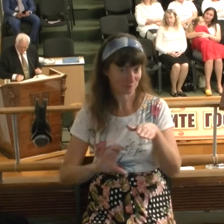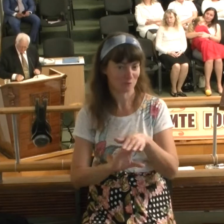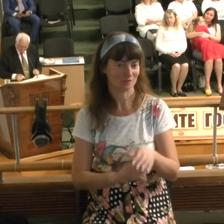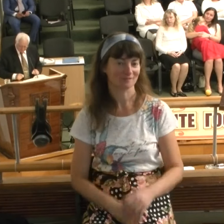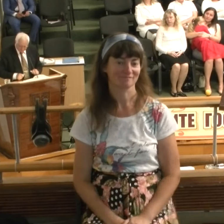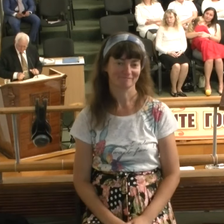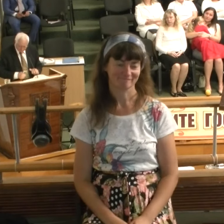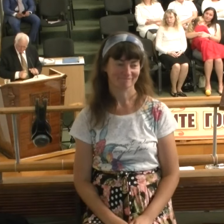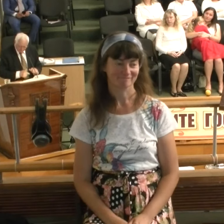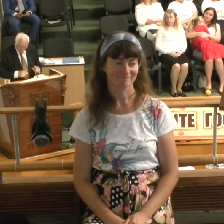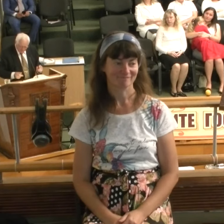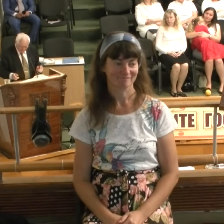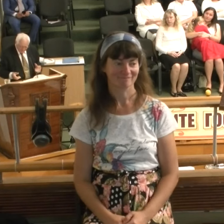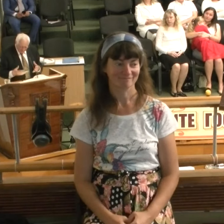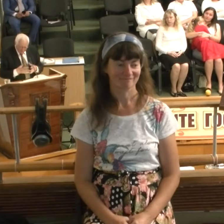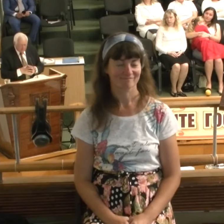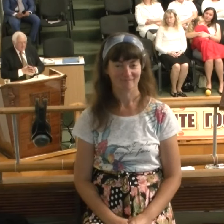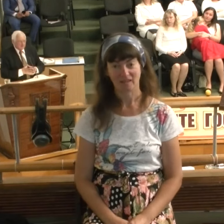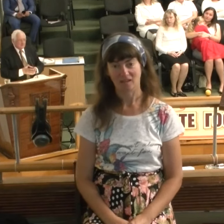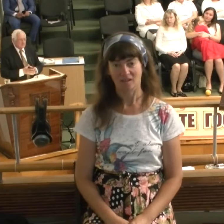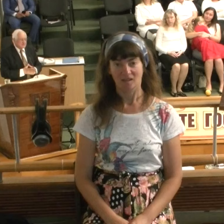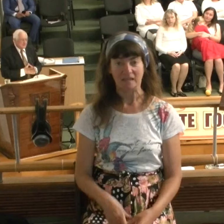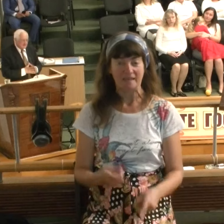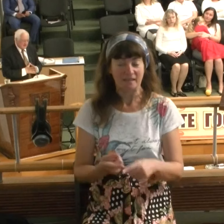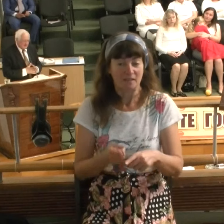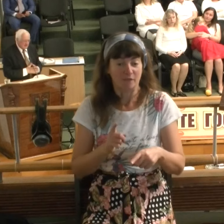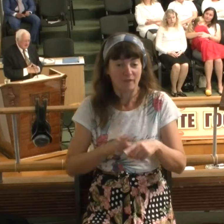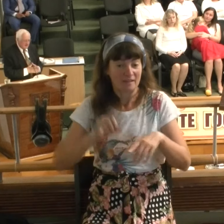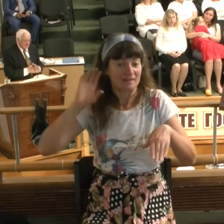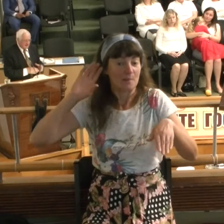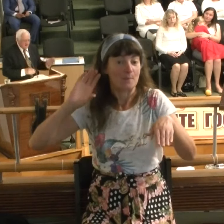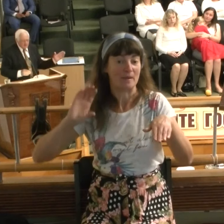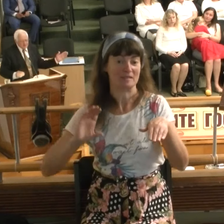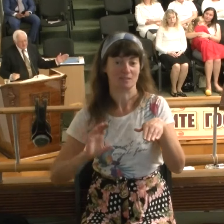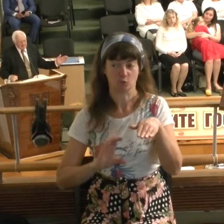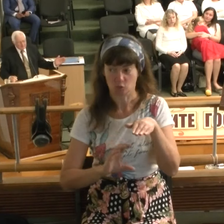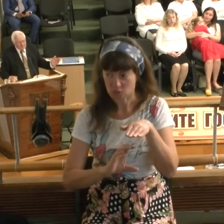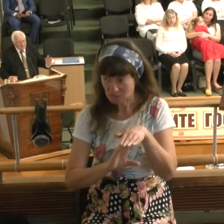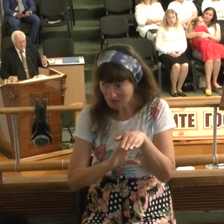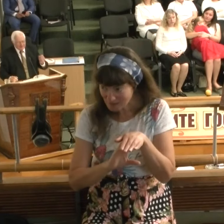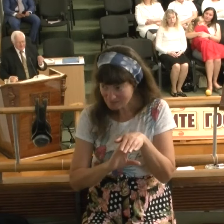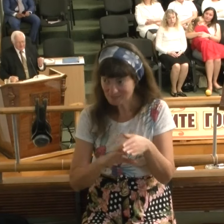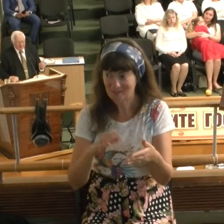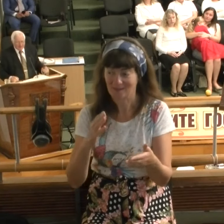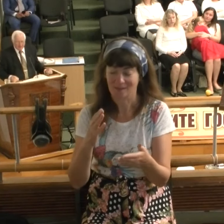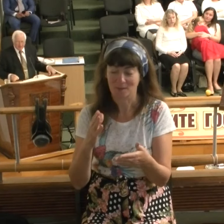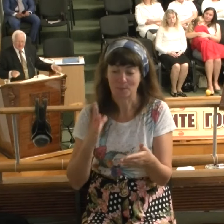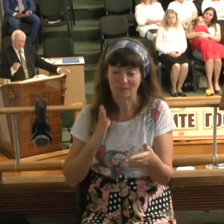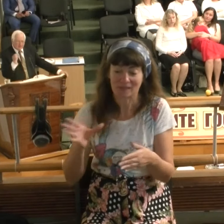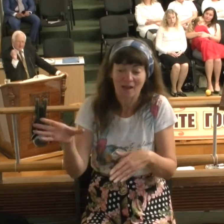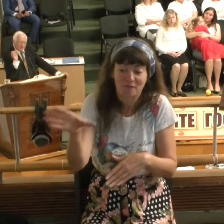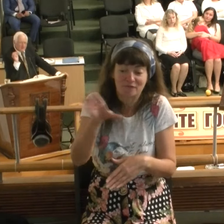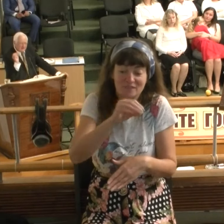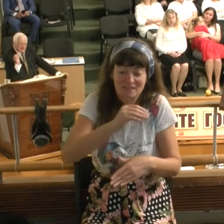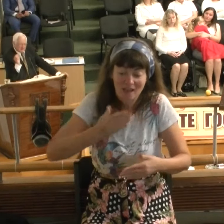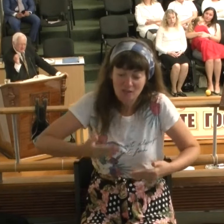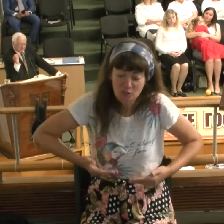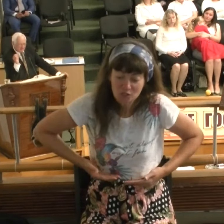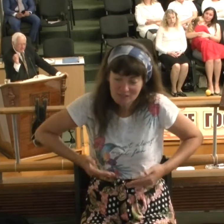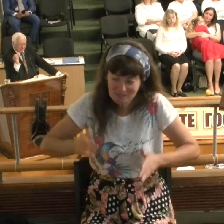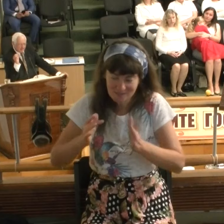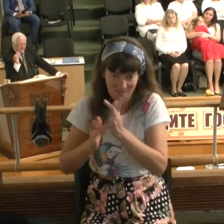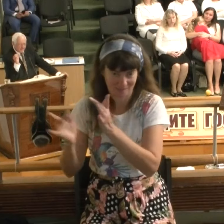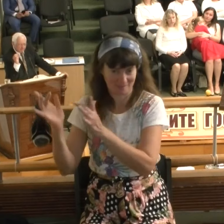Братья и сестры, и в этом послушании прошла его жизнь. И поэтому его